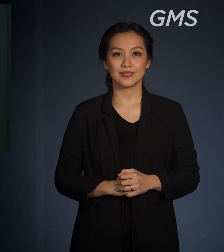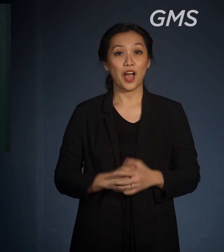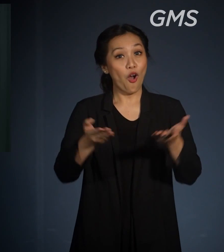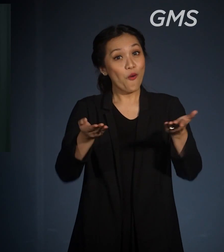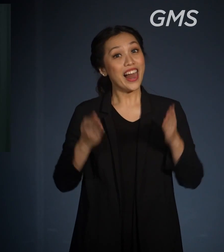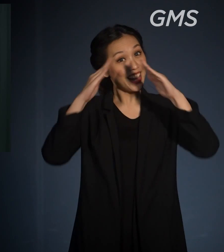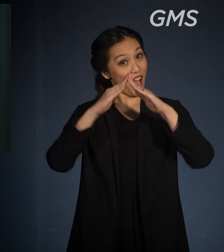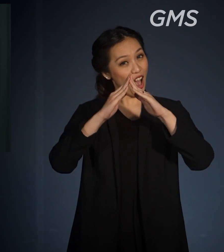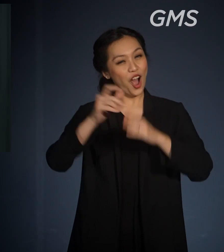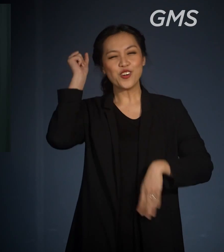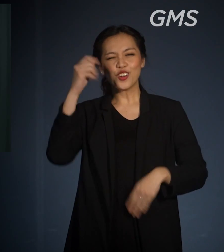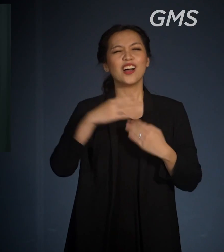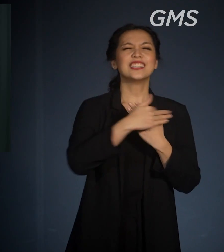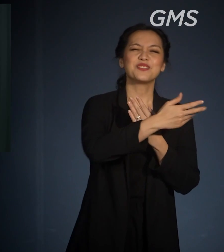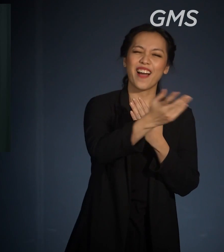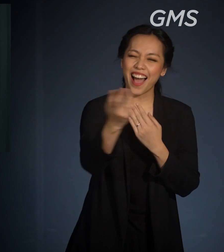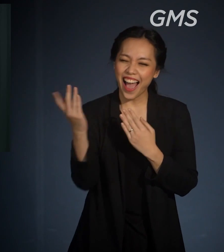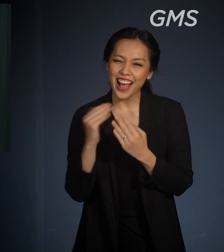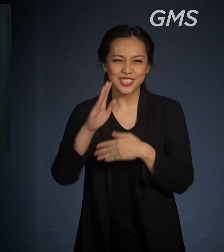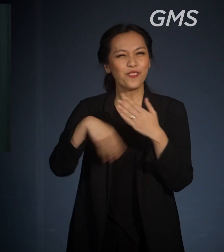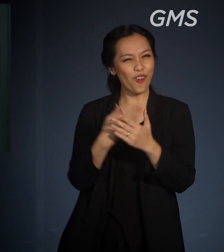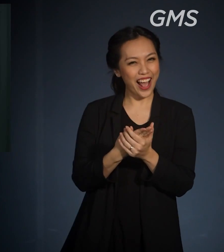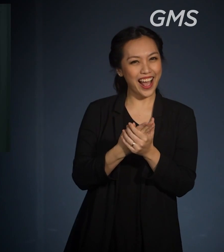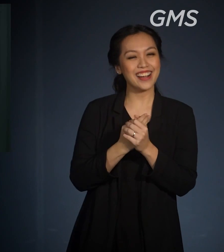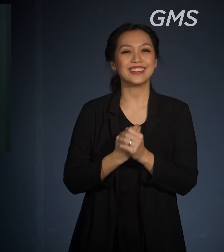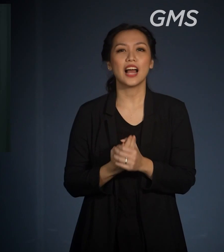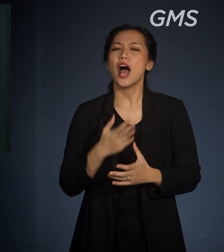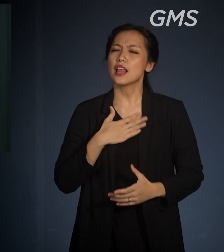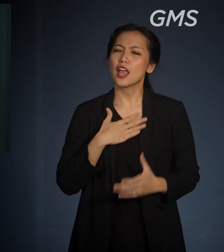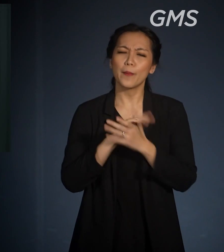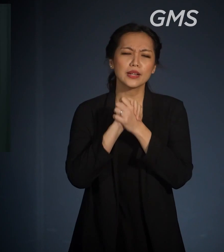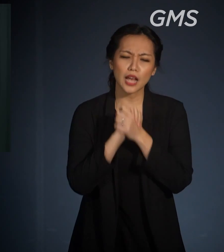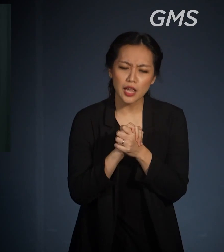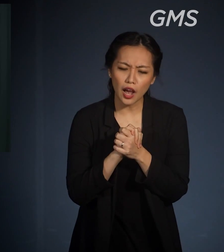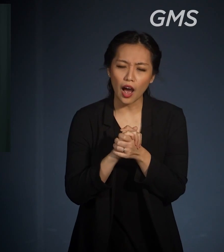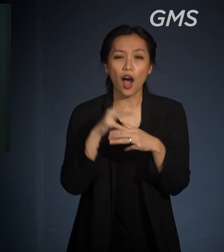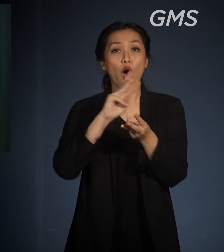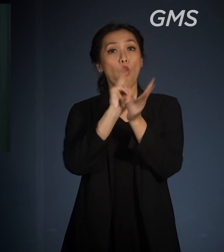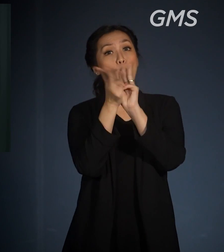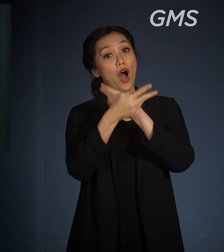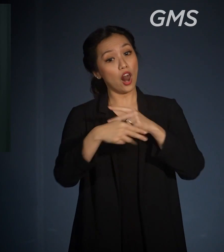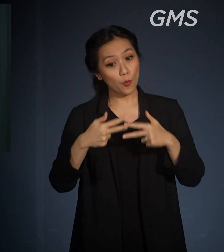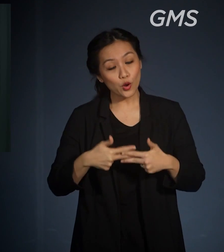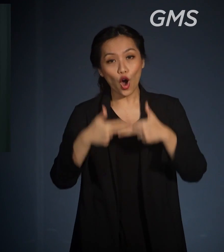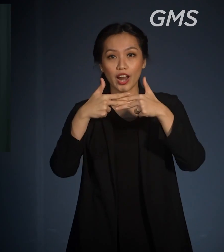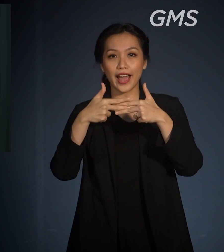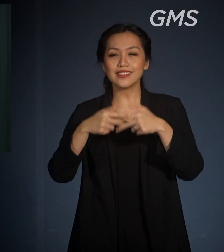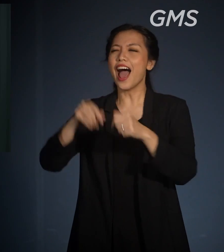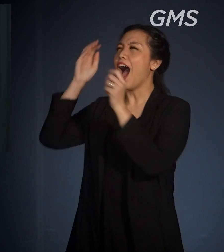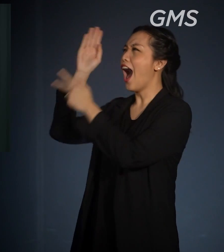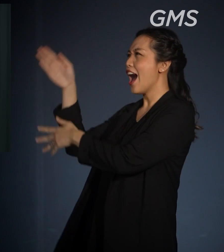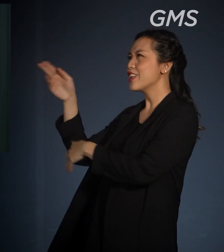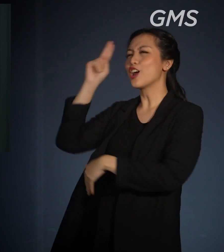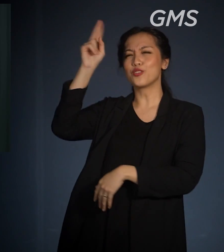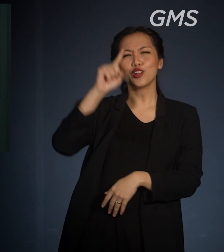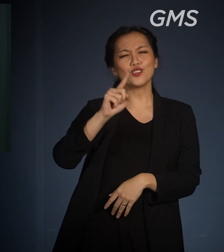Welcome home bagi jemaat dimanapun Anda berada hari ini. Saya percaya meskipun ibadah kita melalui online, hadirat Tuhan juga nyata